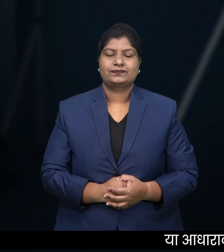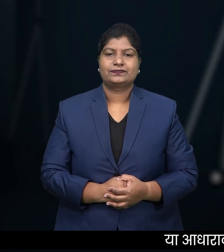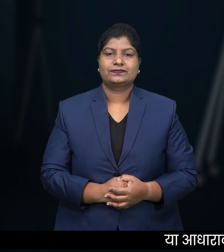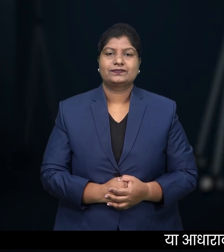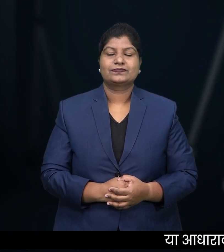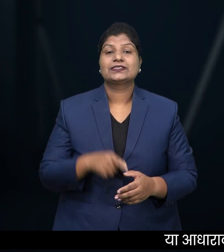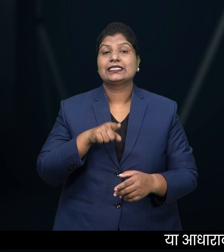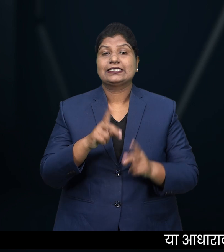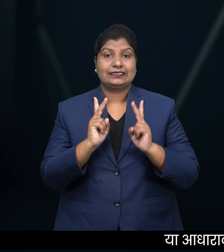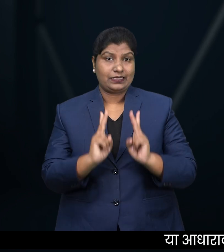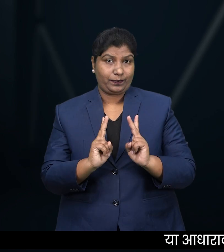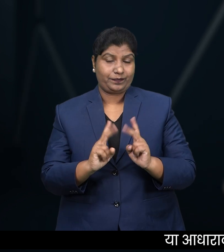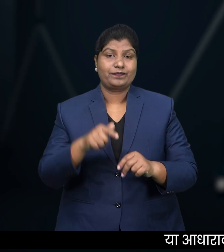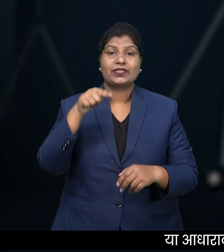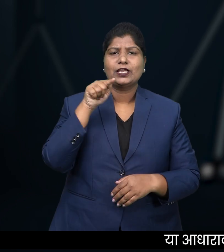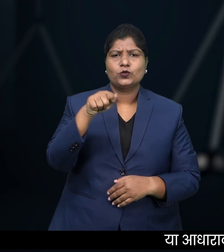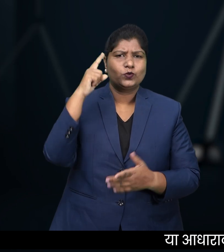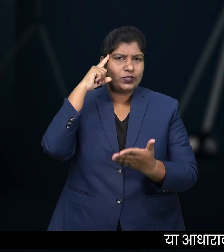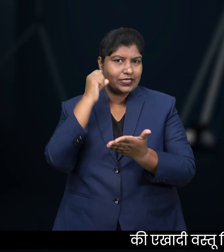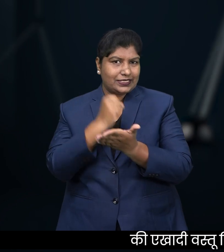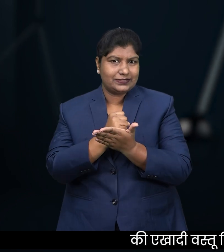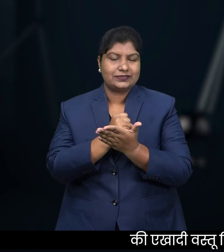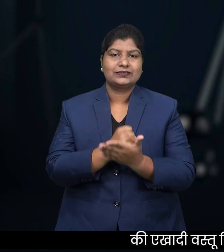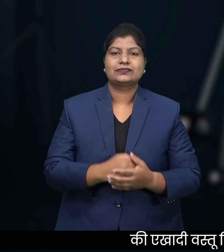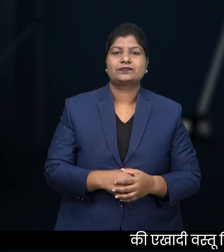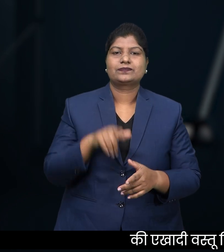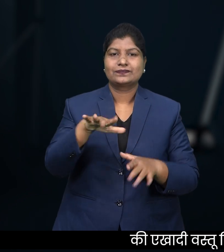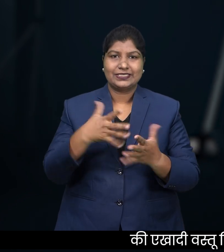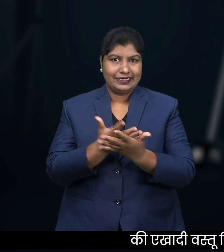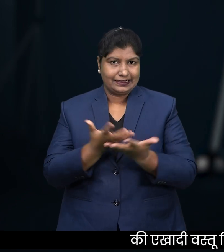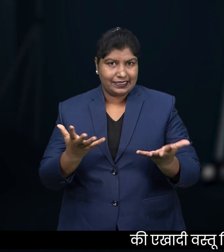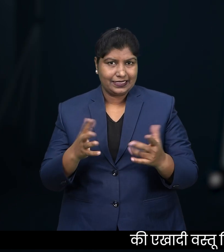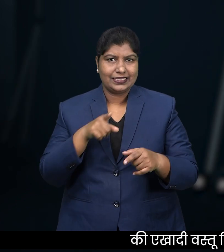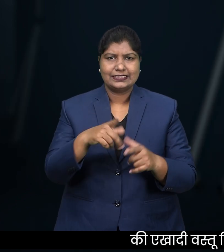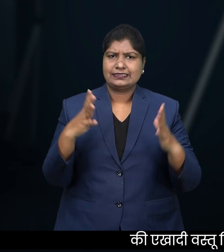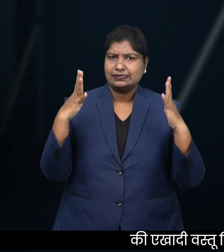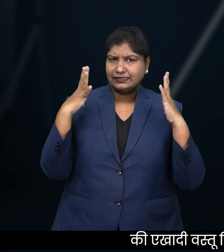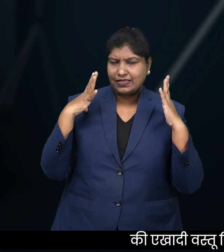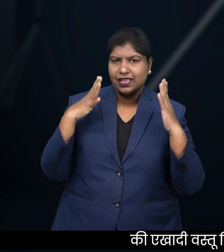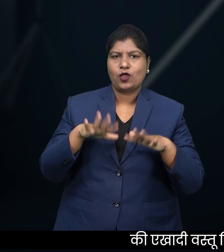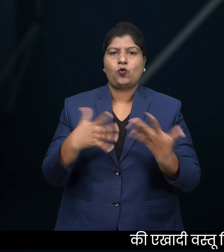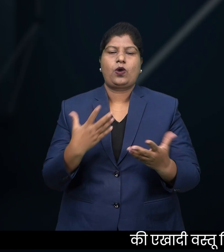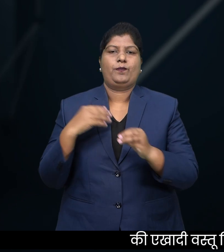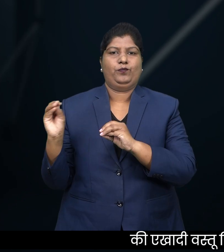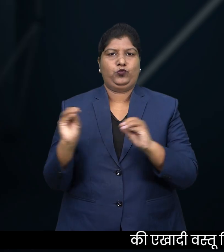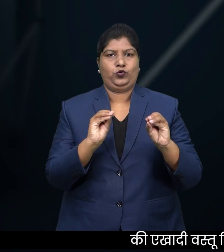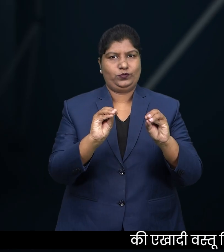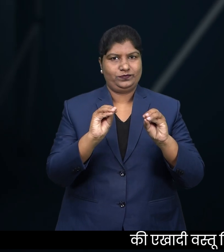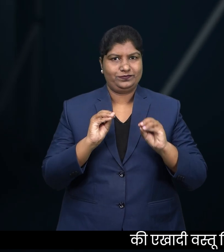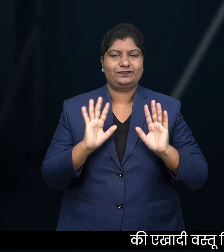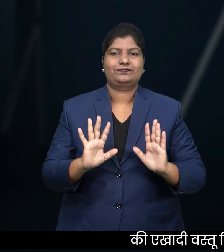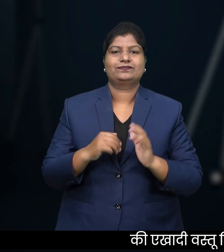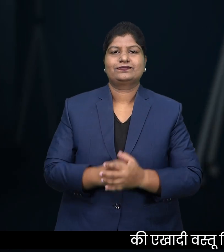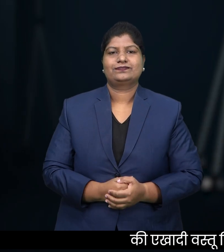या आधारावर तुम्ही ठरवू शकता की एखादी वस्तू स्थिर आहे की गतिमान आहे।